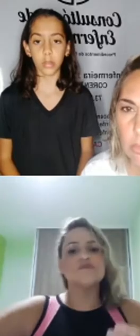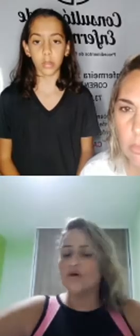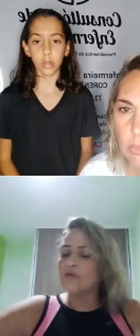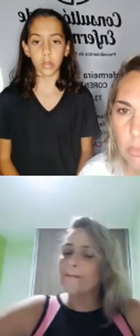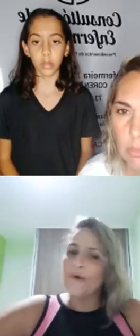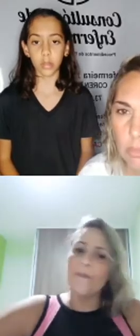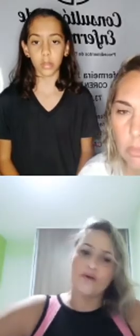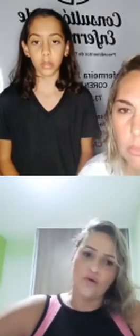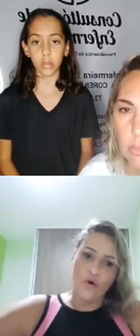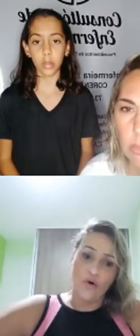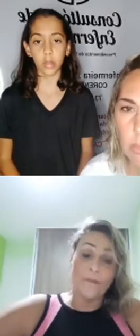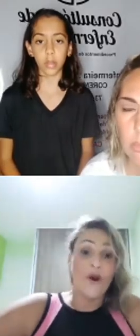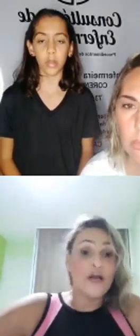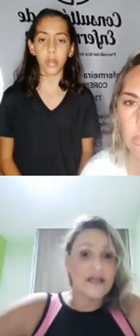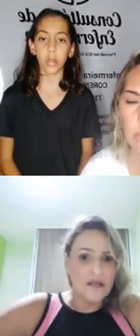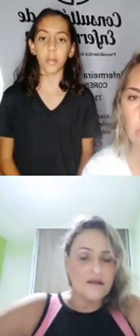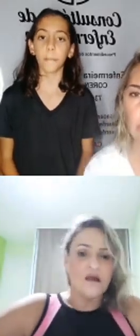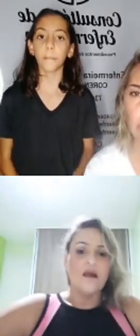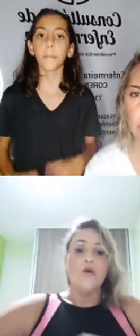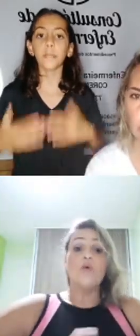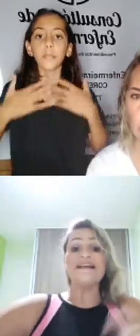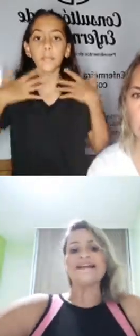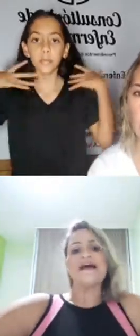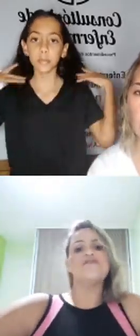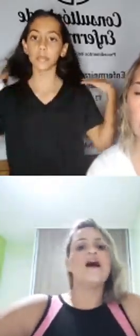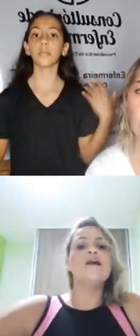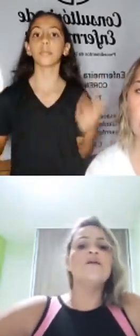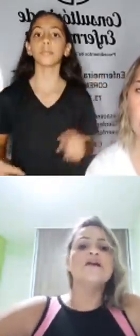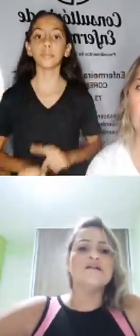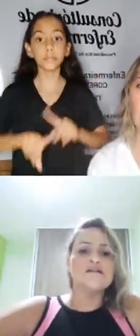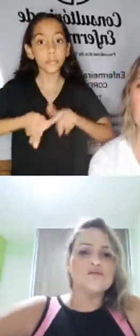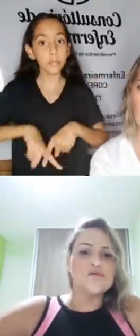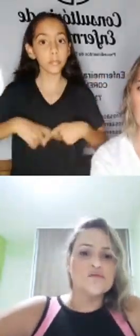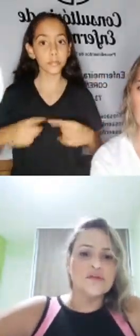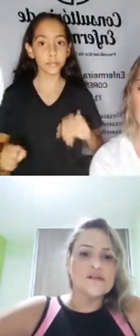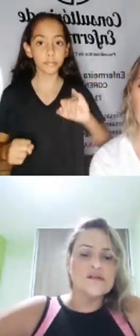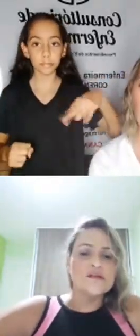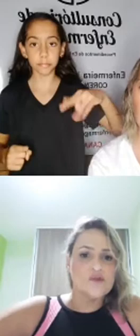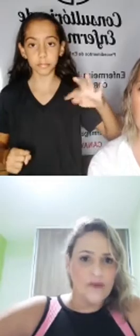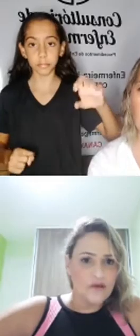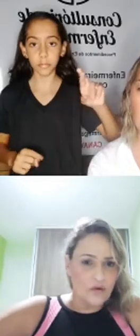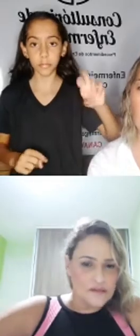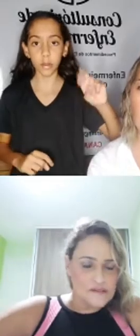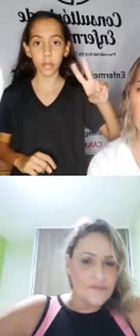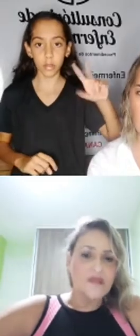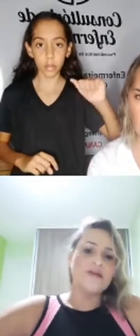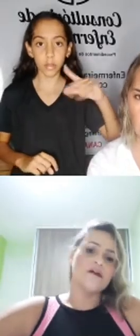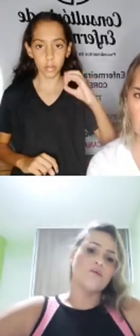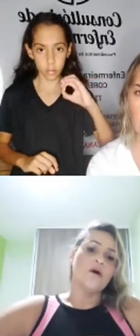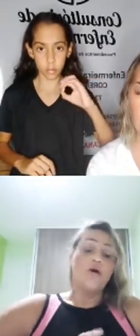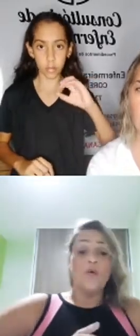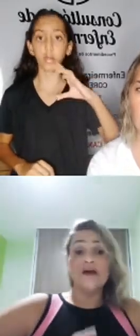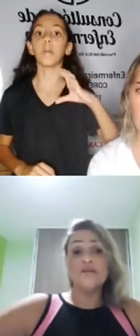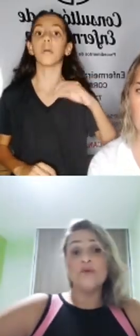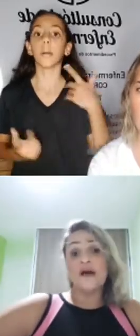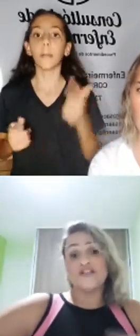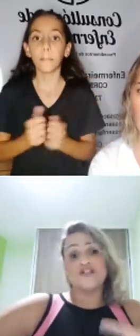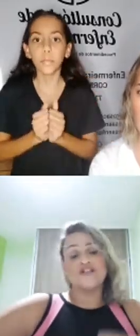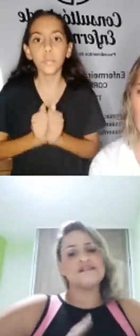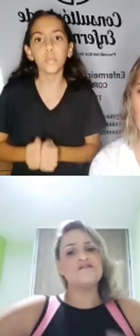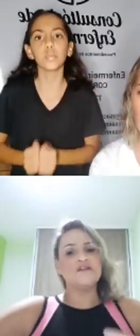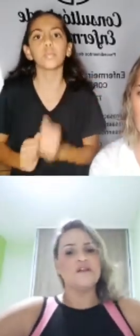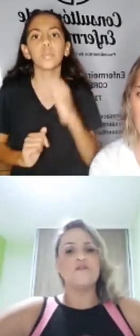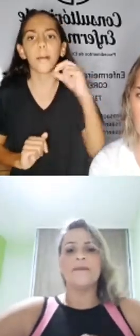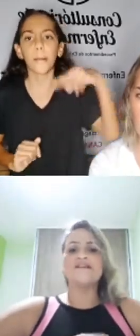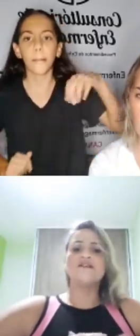mantemos todo o protocolo, porém, o intervalo entre as consultas são maiores. Então, quando a gente